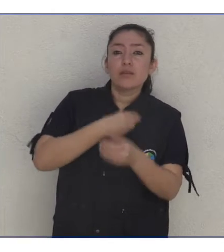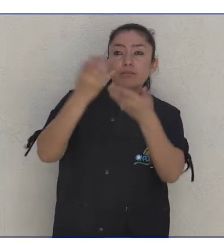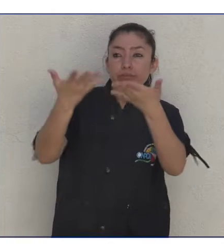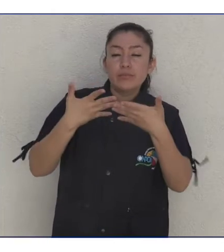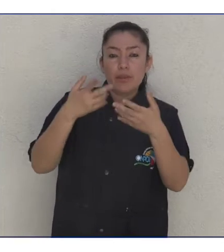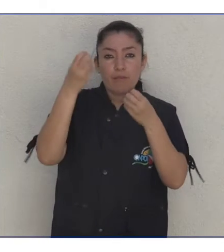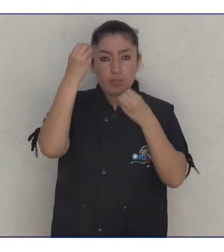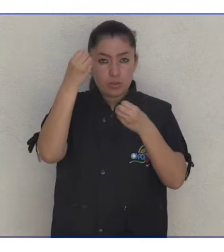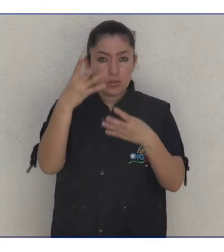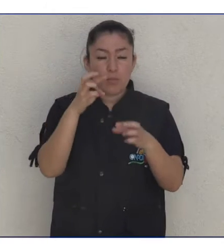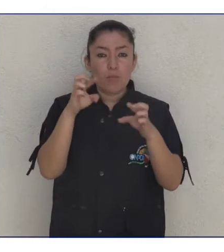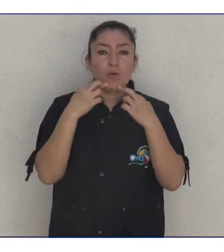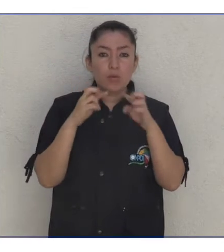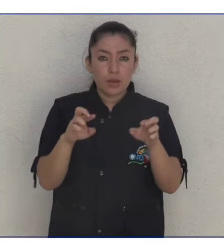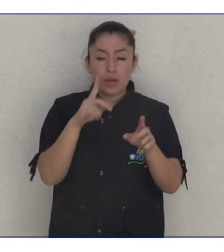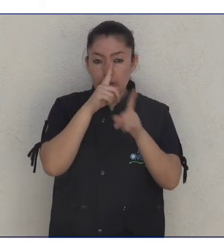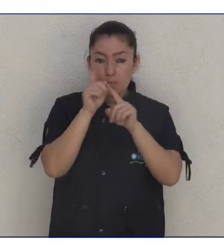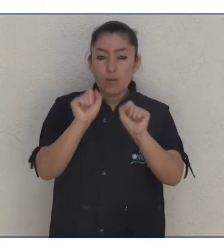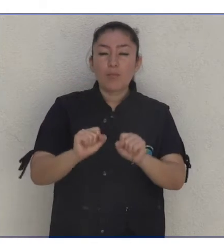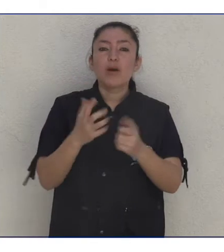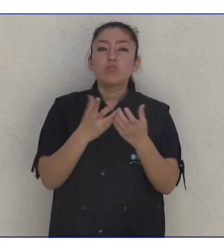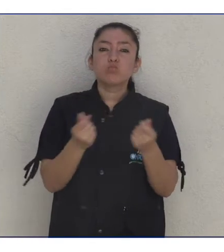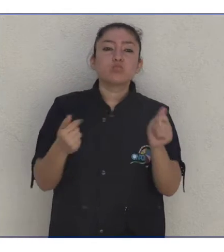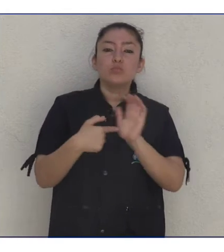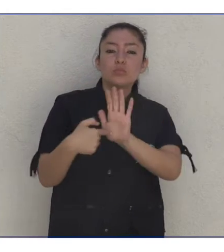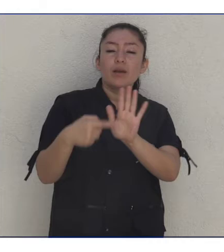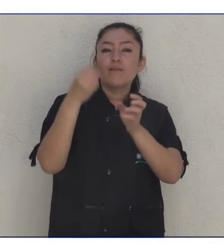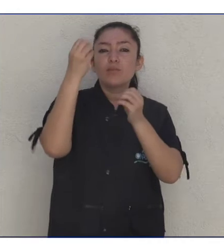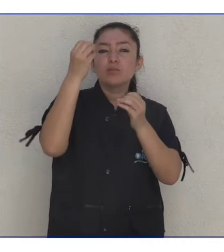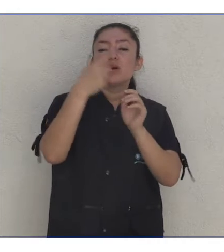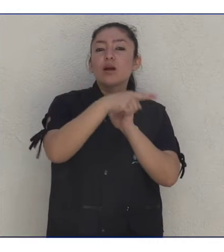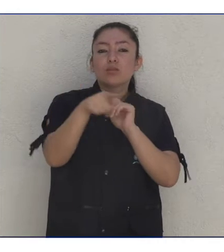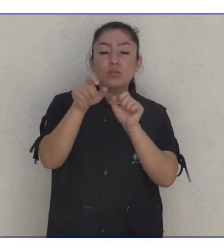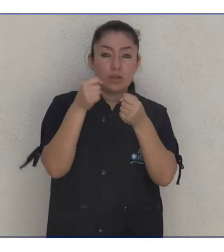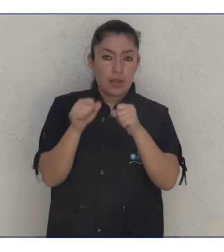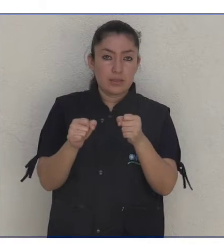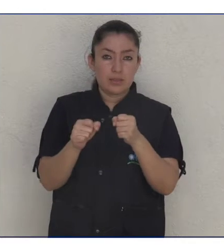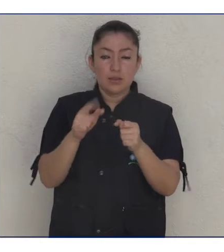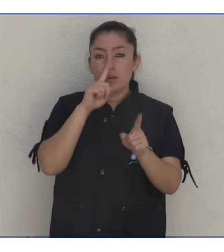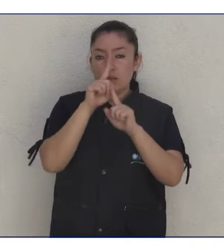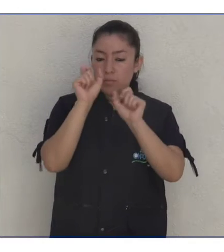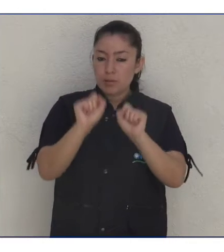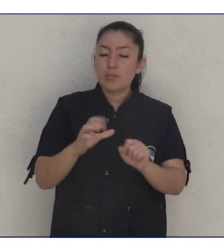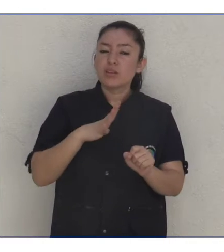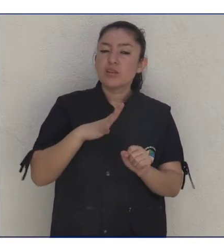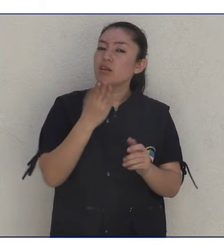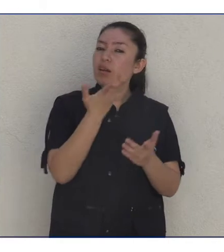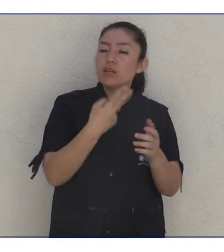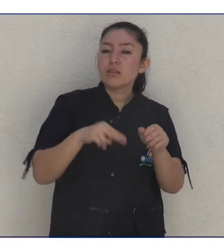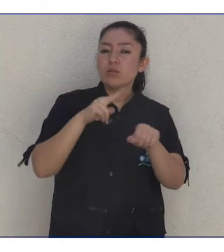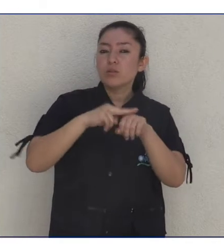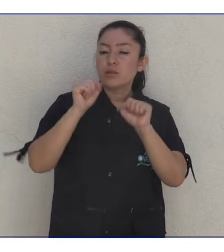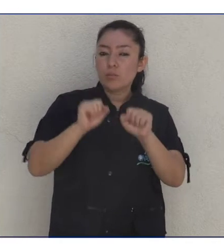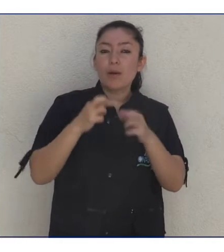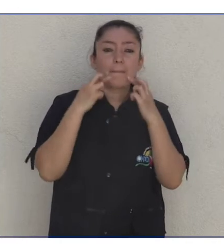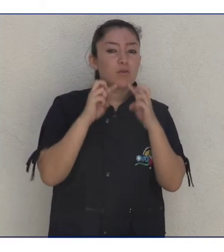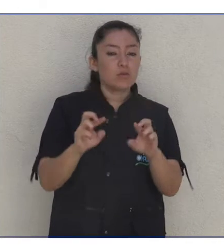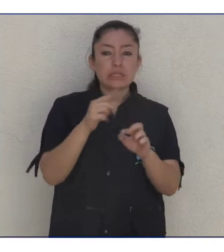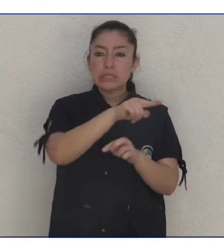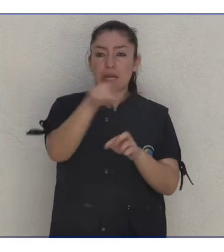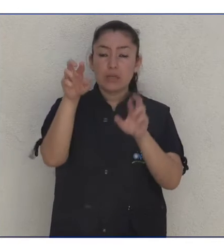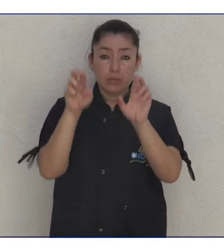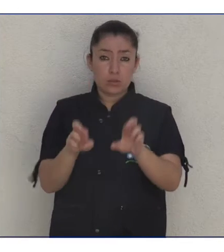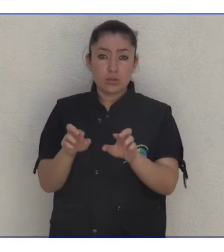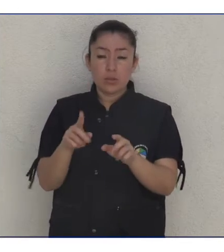forma contemplada en otras leyes, ni la realización de solicitudes de información que pudieran hacerse ante entes cuya naturaleza es de publicidad frente